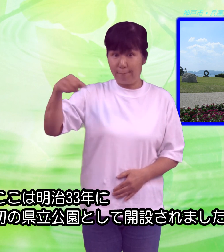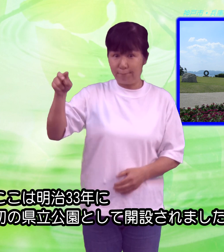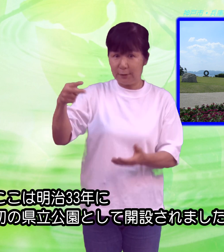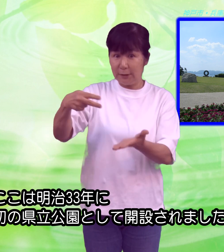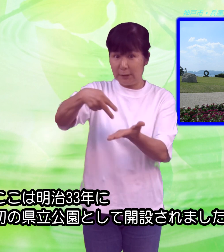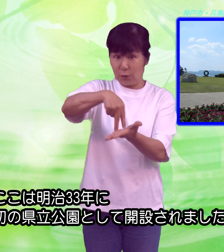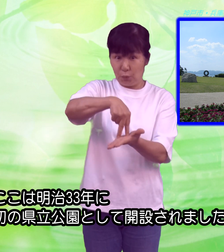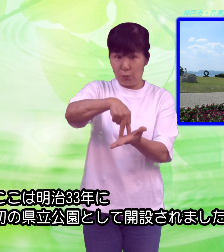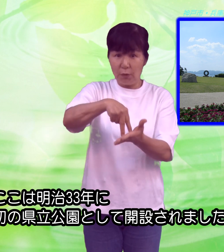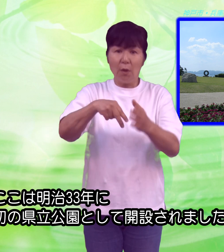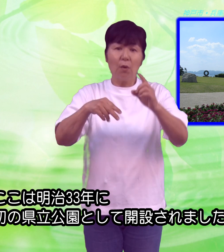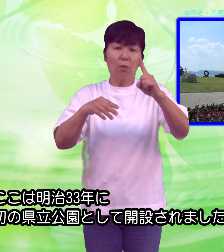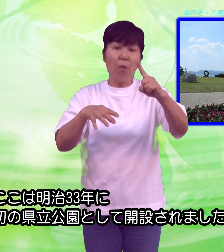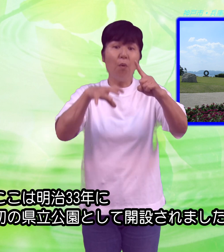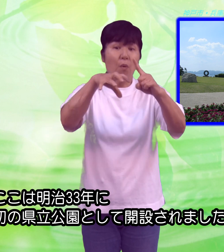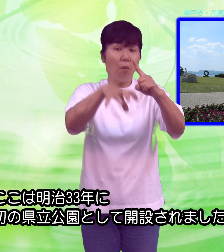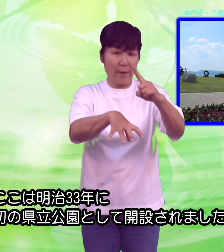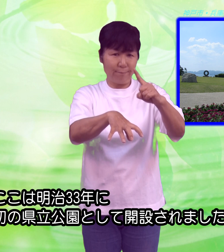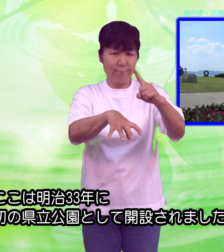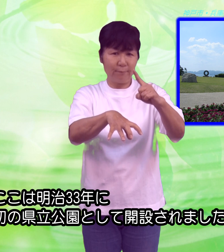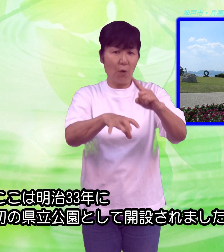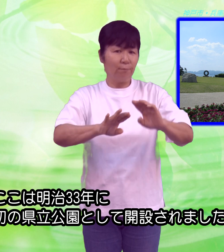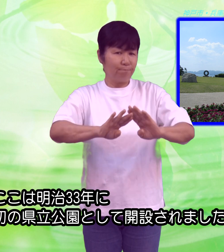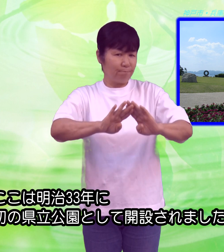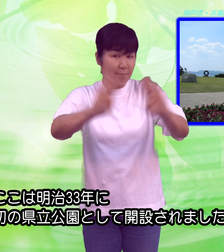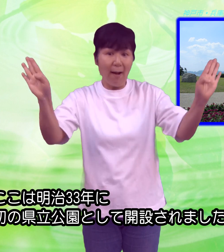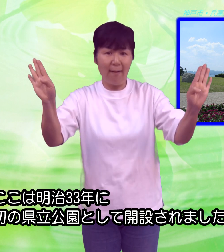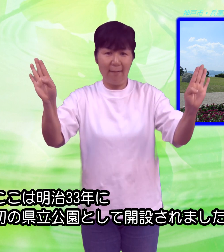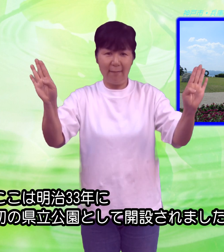初の県立公園として開設されました